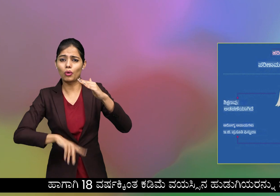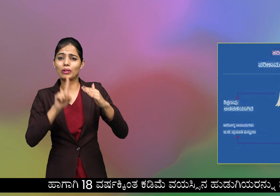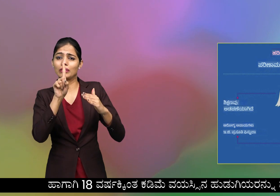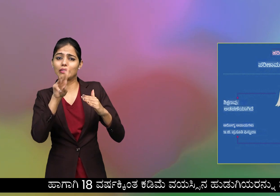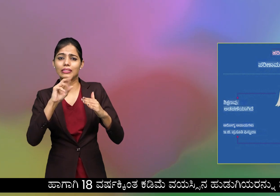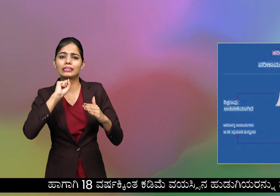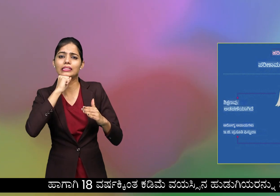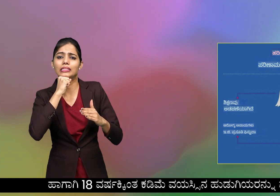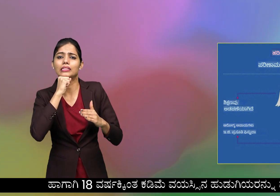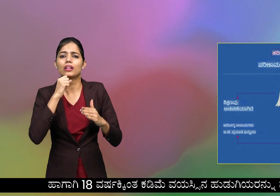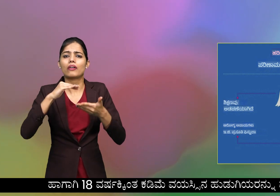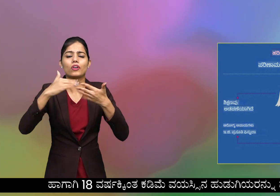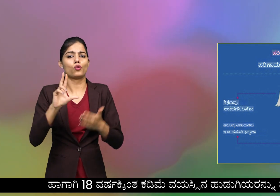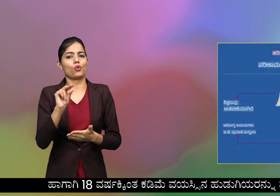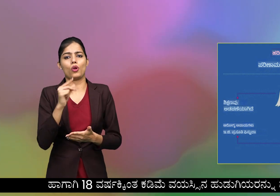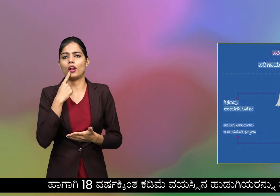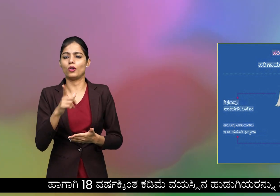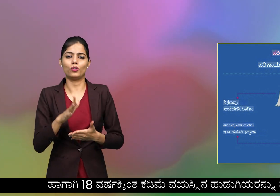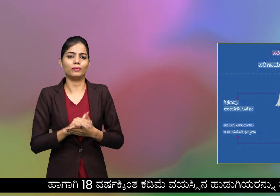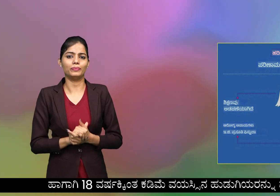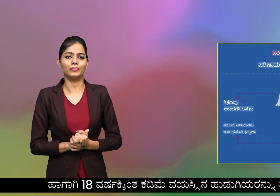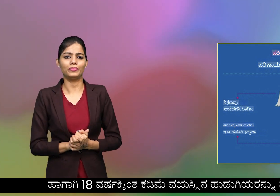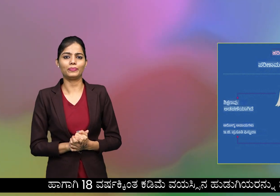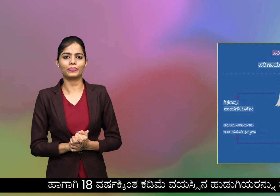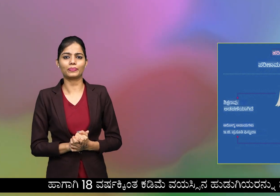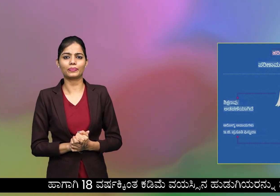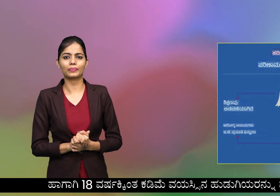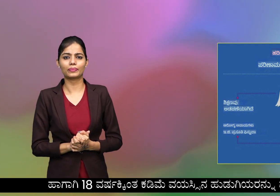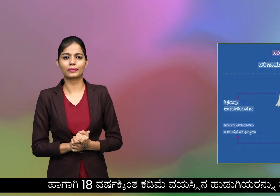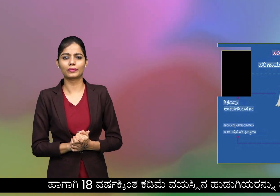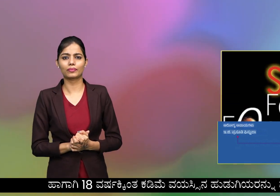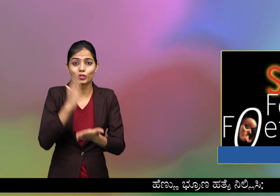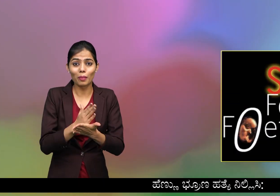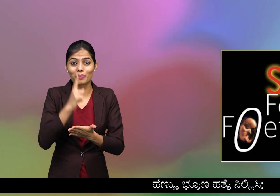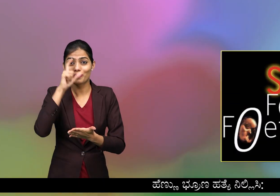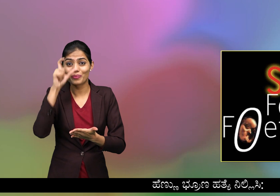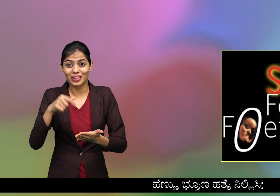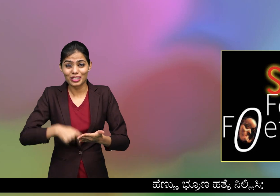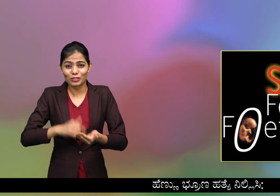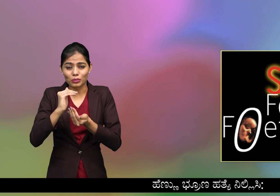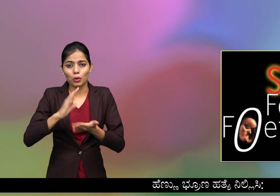ಹಾಗಾಗಿ 18 ವರ್ಷಕ್ಕಿಂತ ಕಡಿಮೆ ವಯಸ್ಸಿನ ಹುಡುಗಿಯರನ್ನ ಮದುವೆ ಮಾಡಬಾರದು. ಹೆಣ್ಣು ಭ್ರೂಣ ಹತ್ಯೆ ನಿಲ್ಲಿಸಿ.